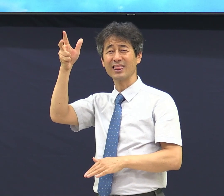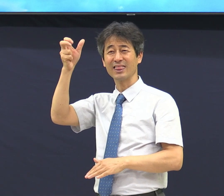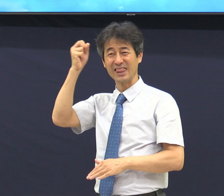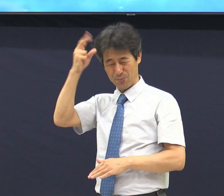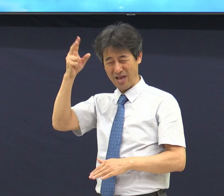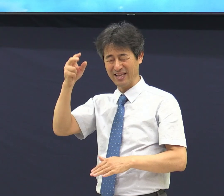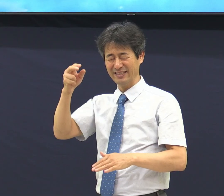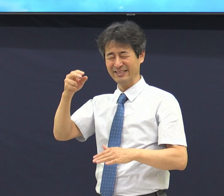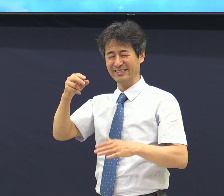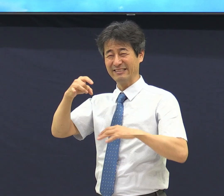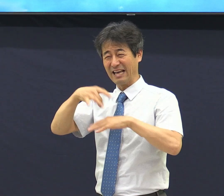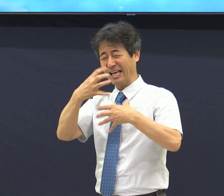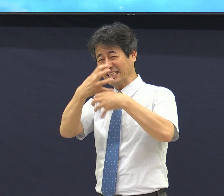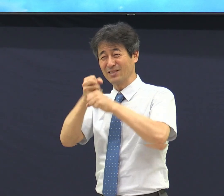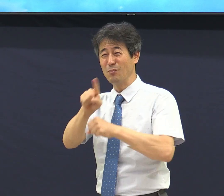잠언의 말씀